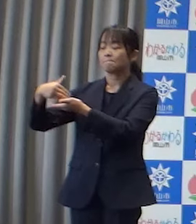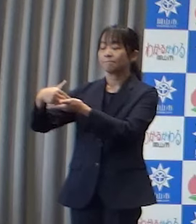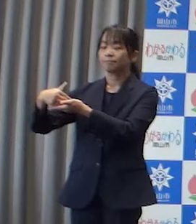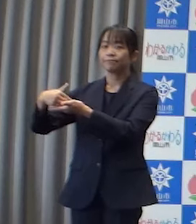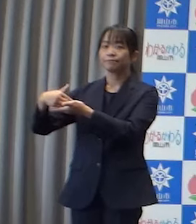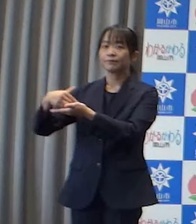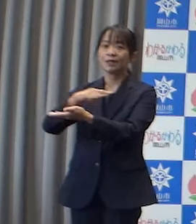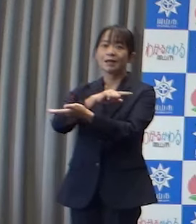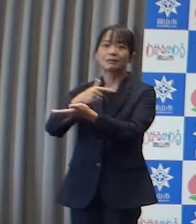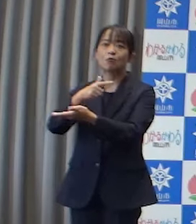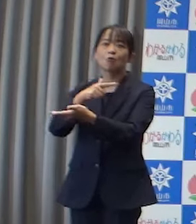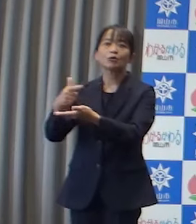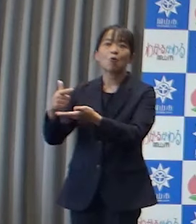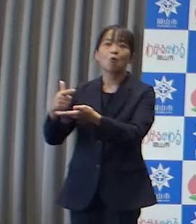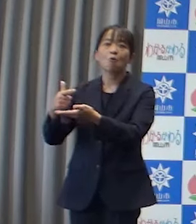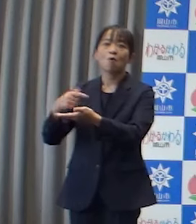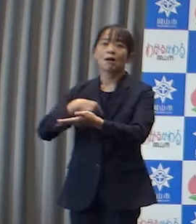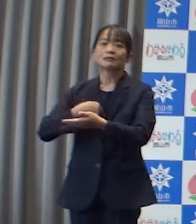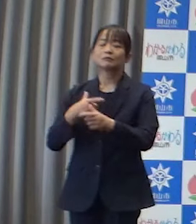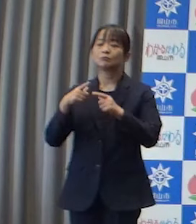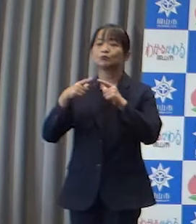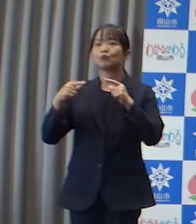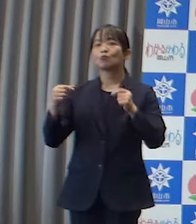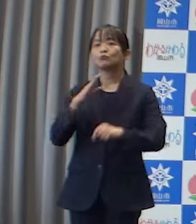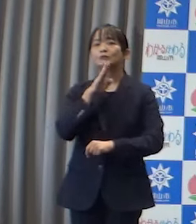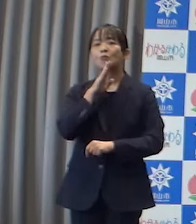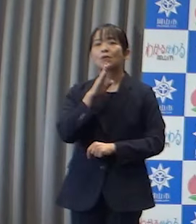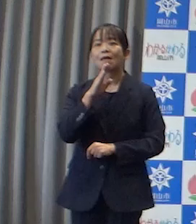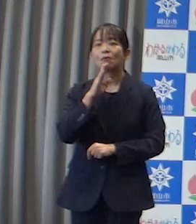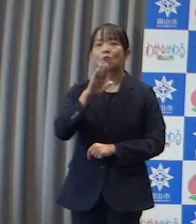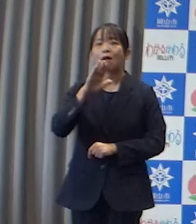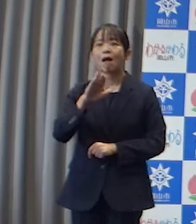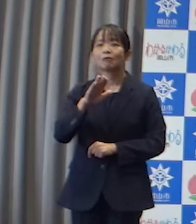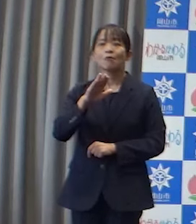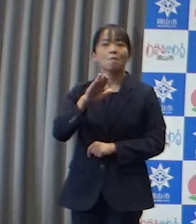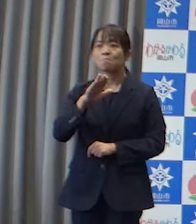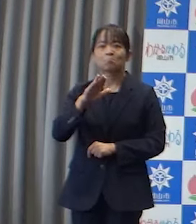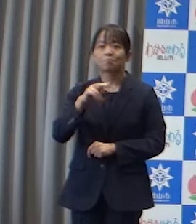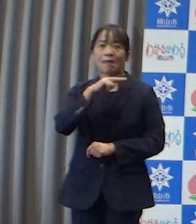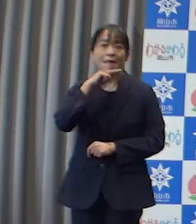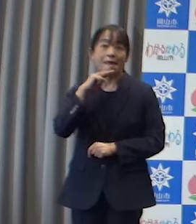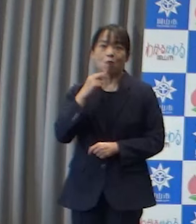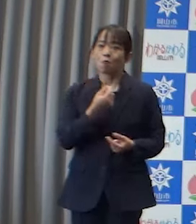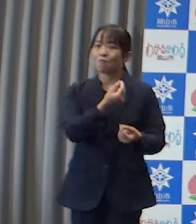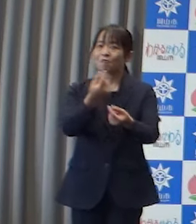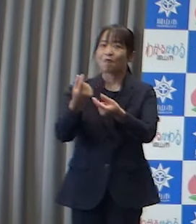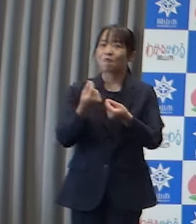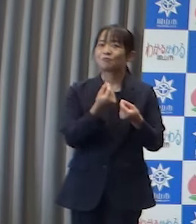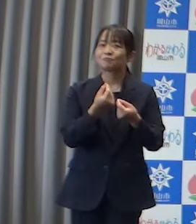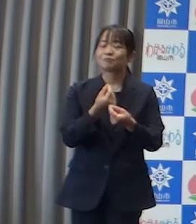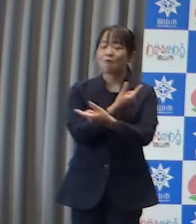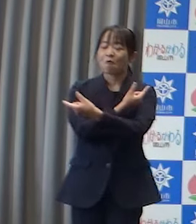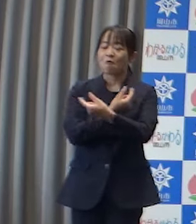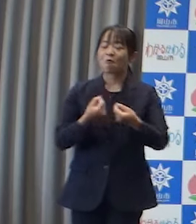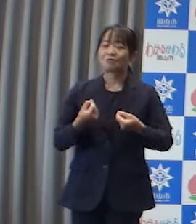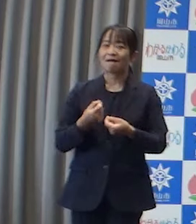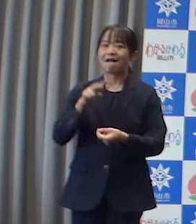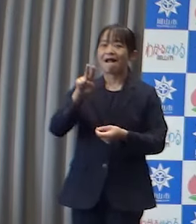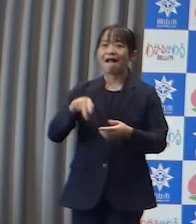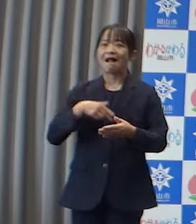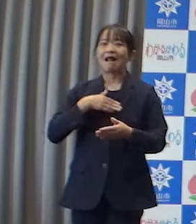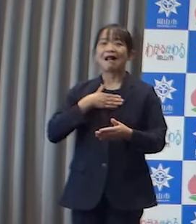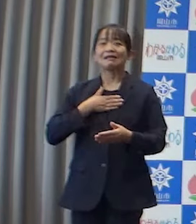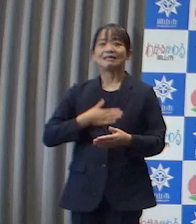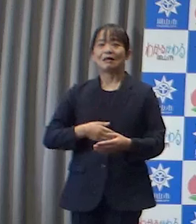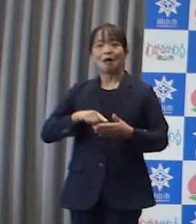さまざまな母国語を持つ参加者同士が英語を使いながらお互いを理解し合おう